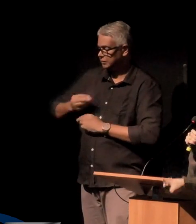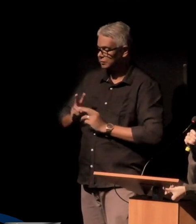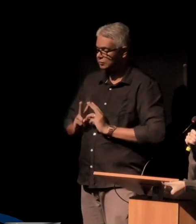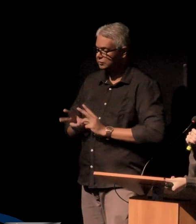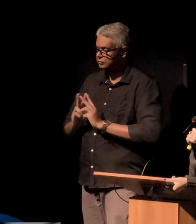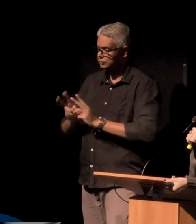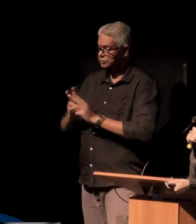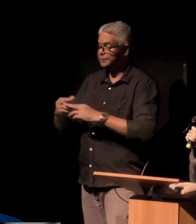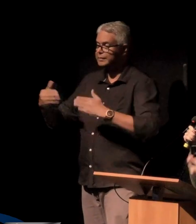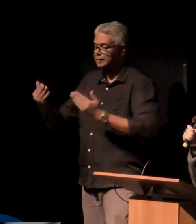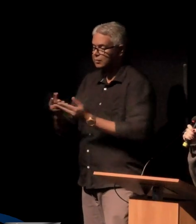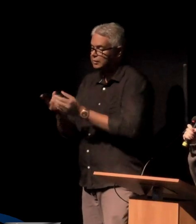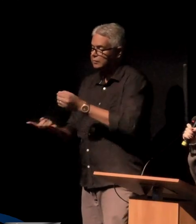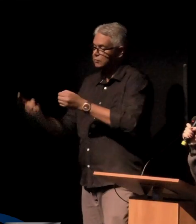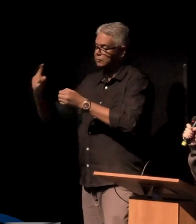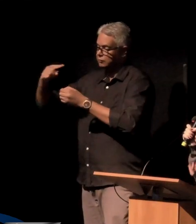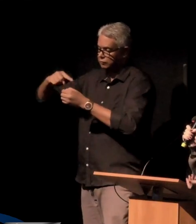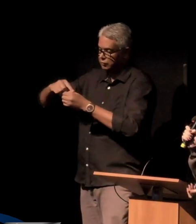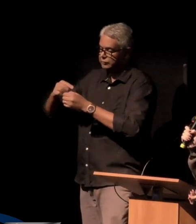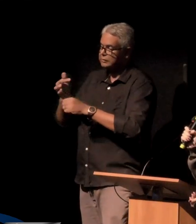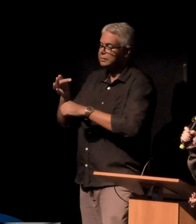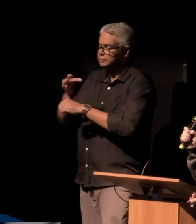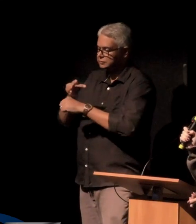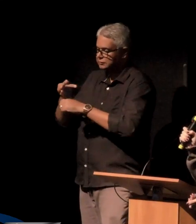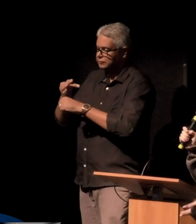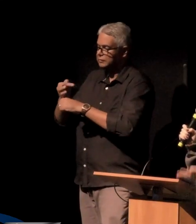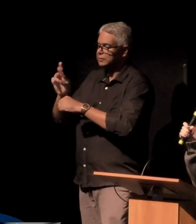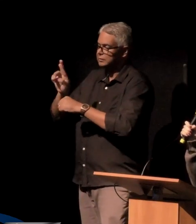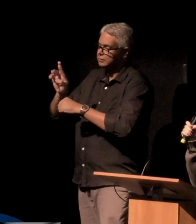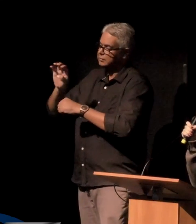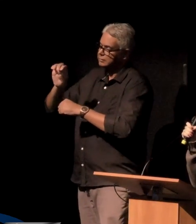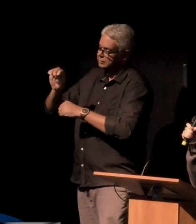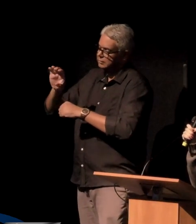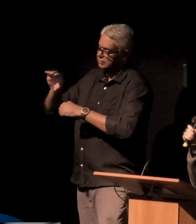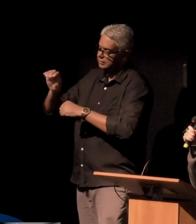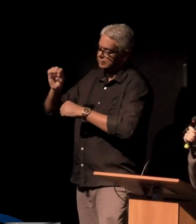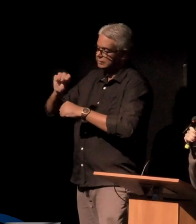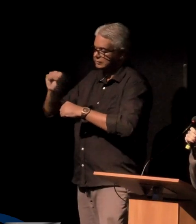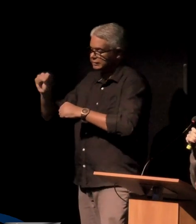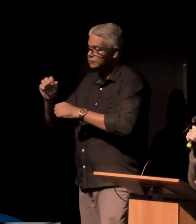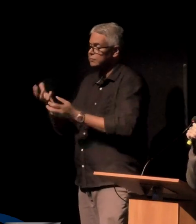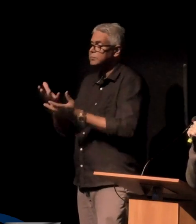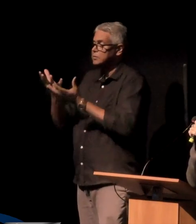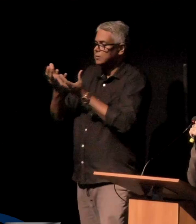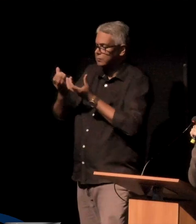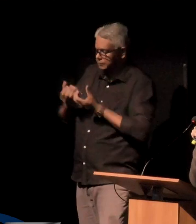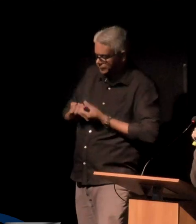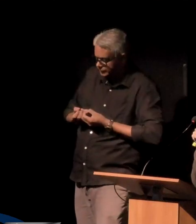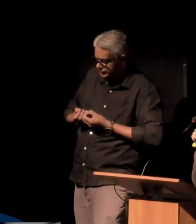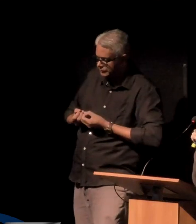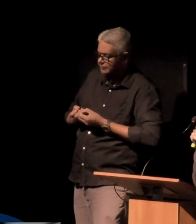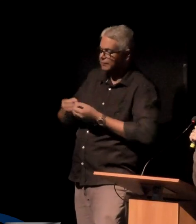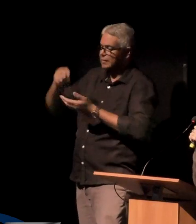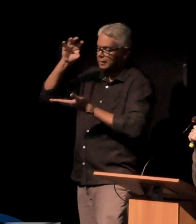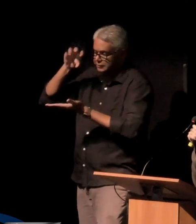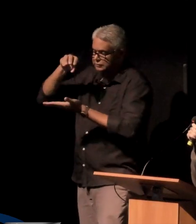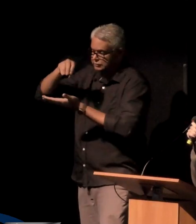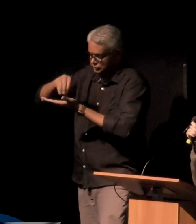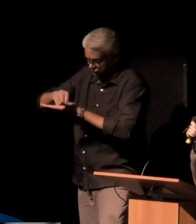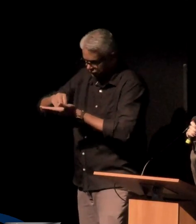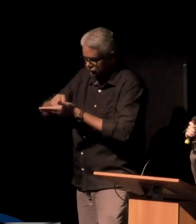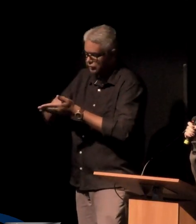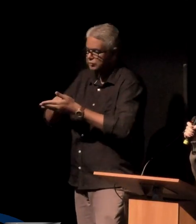no retorno do recesso a gente começa a receber as inscrições preparamos um formulário é via Google forms